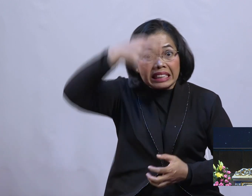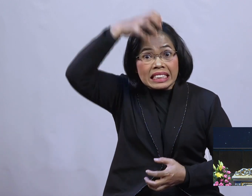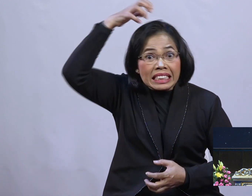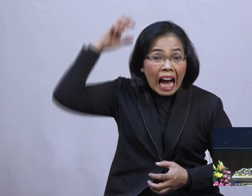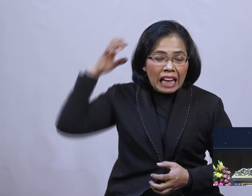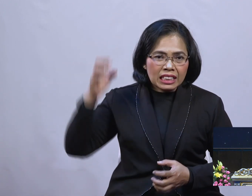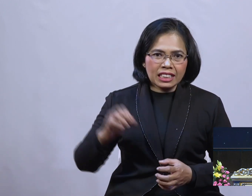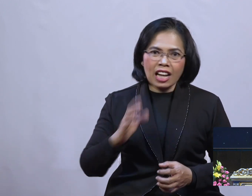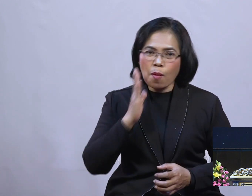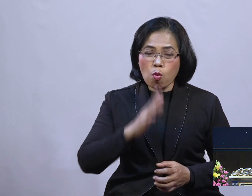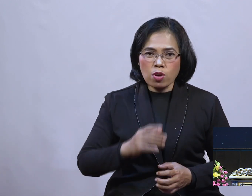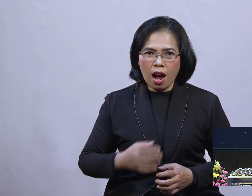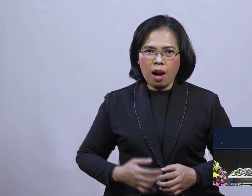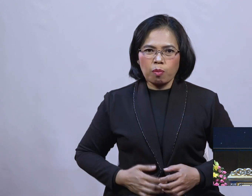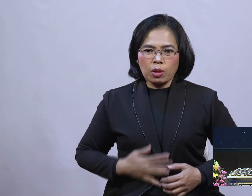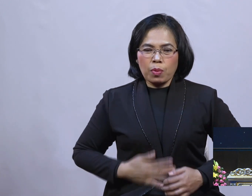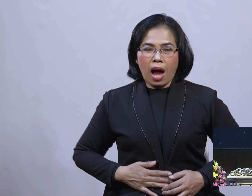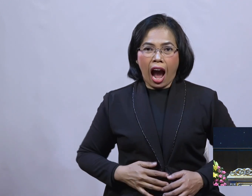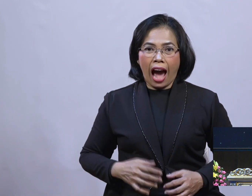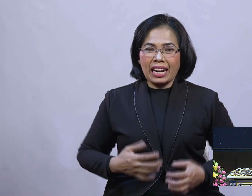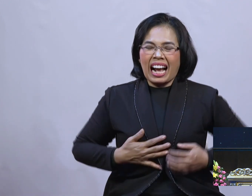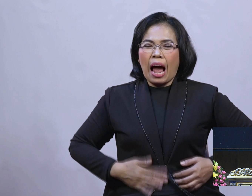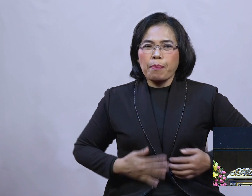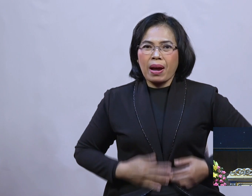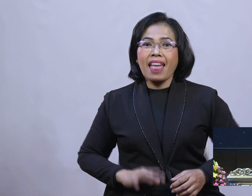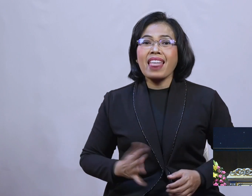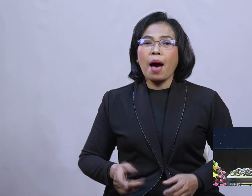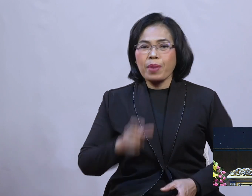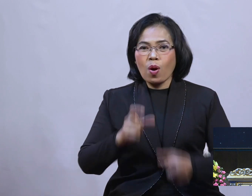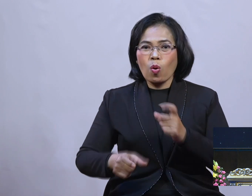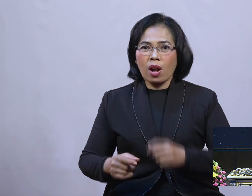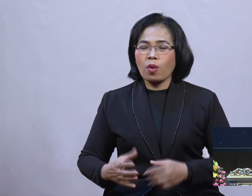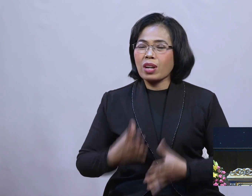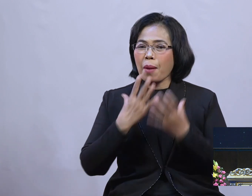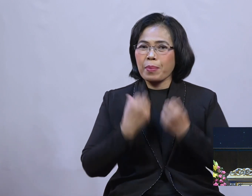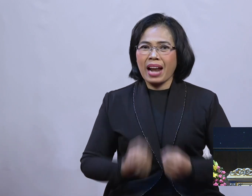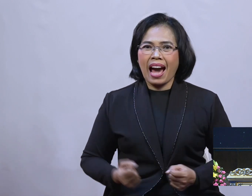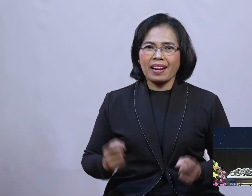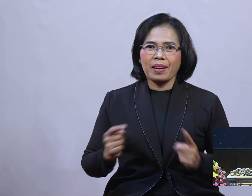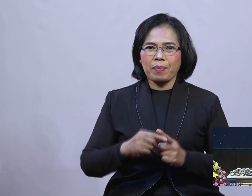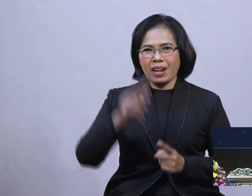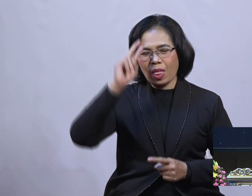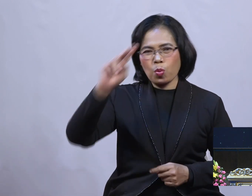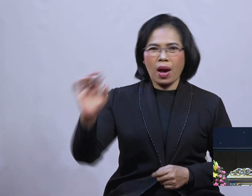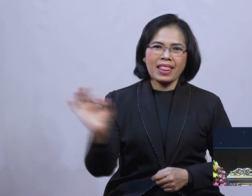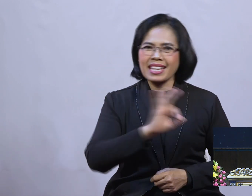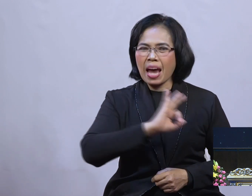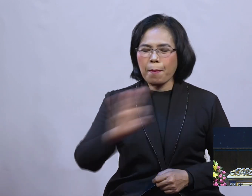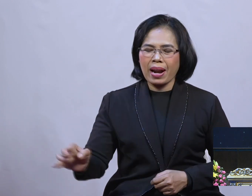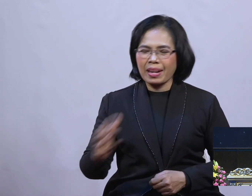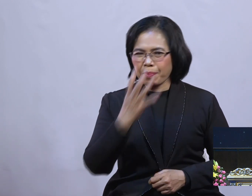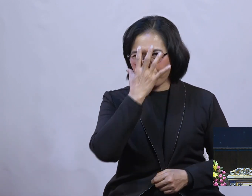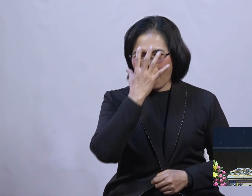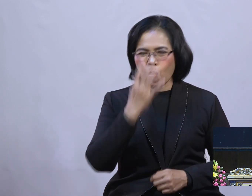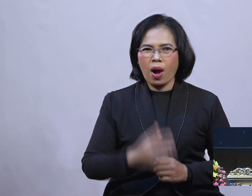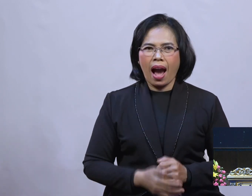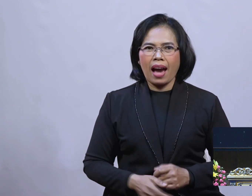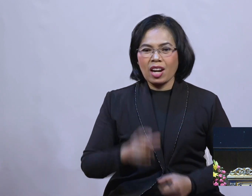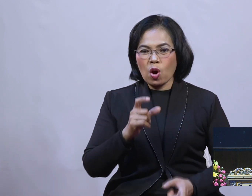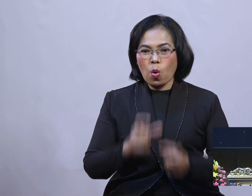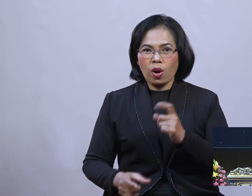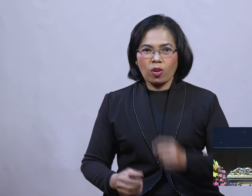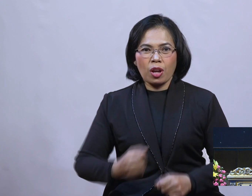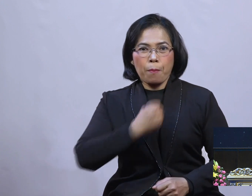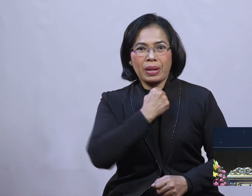kelaparan Hai Tapi orang yang berharap kepada Tuhan tidak pernah akan dipermalukan nya Hai Alkitab bilang orang yang